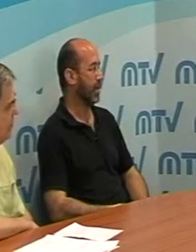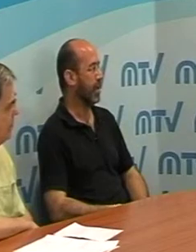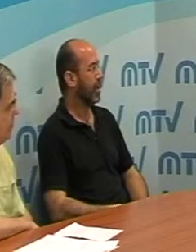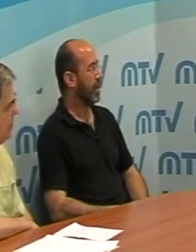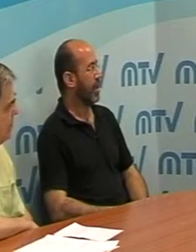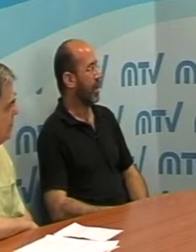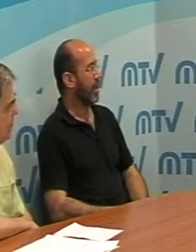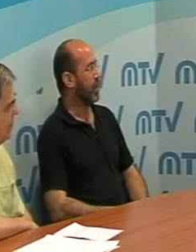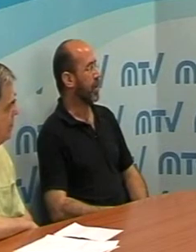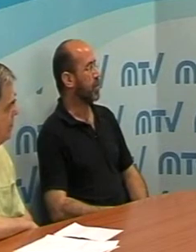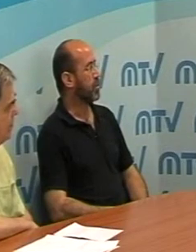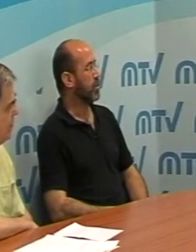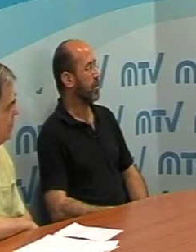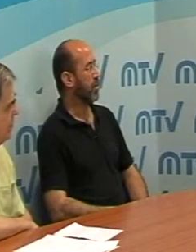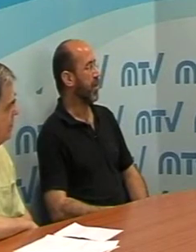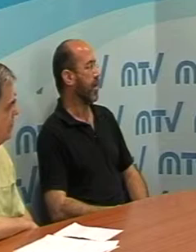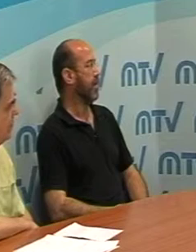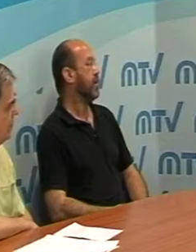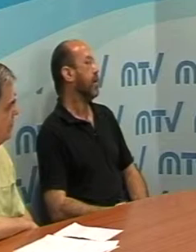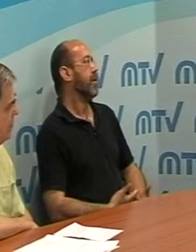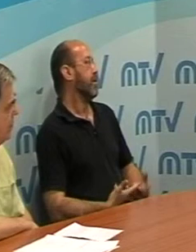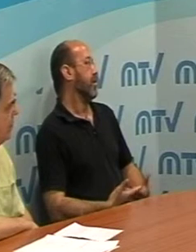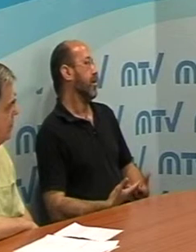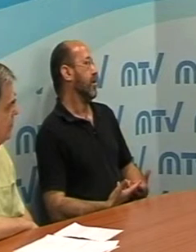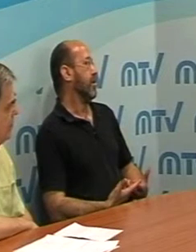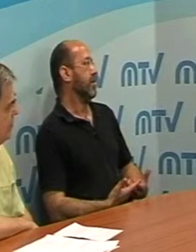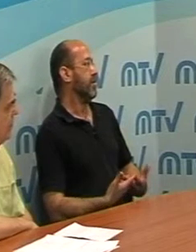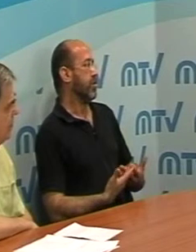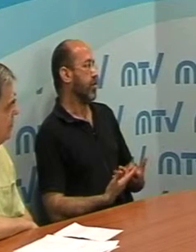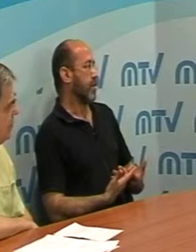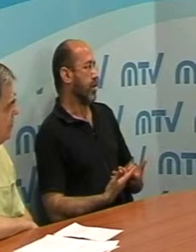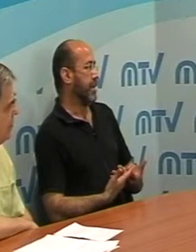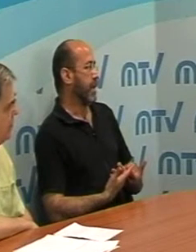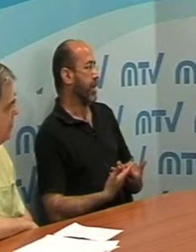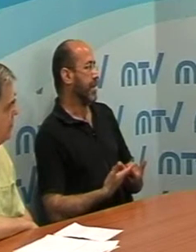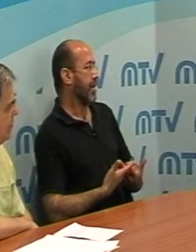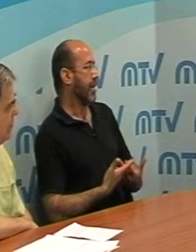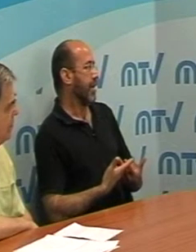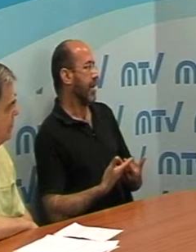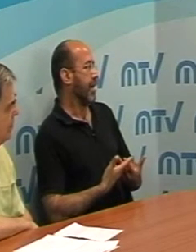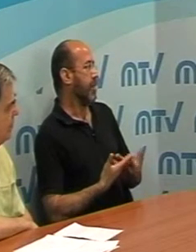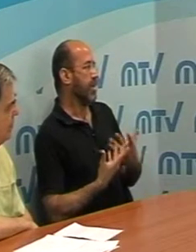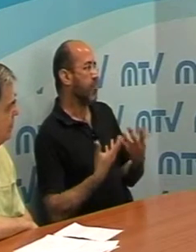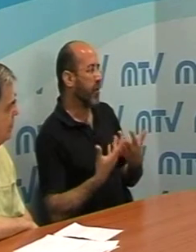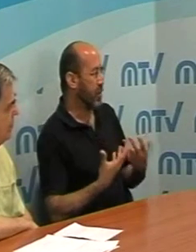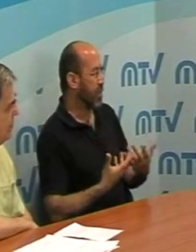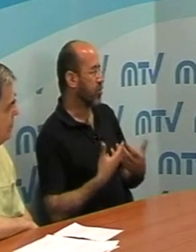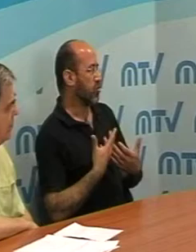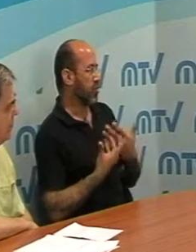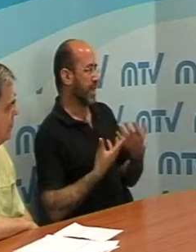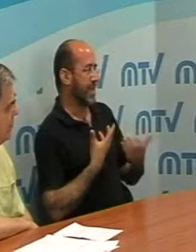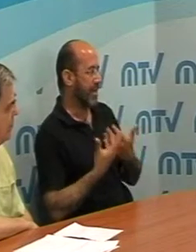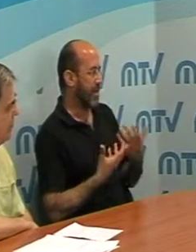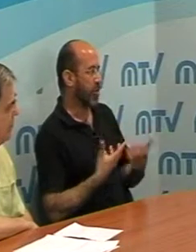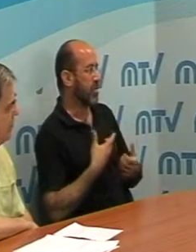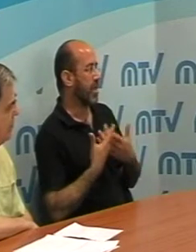Y también, aparte de eso, hacer todo lo que te he comentado antes, todo ese movimiento, todo